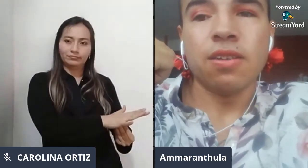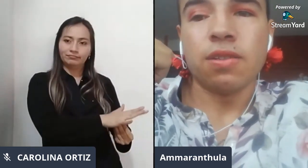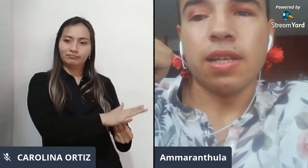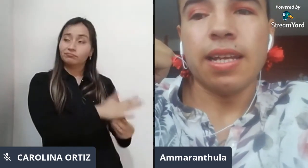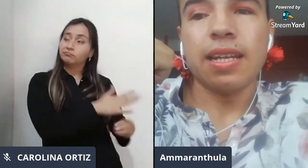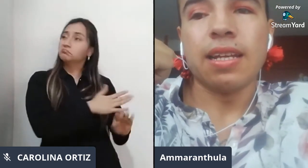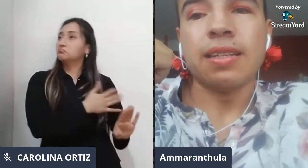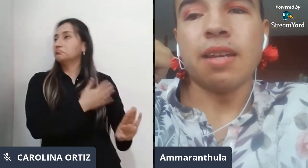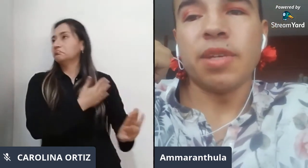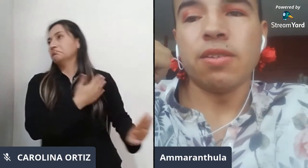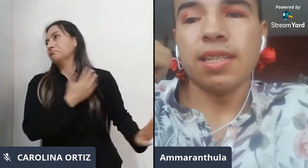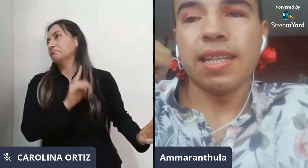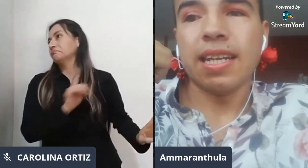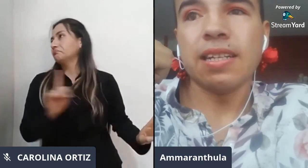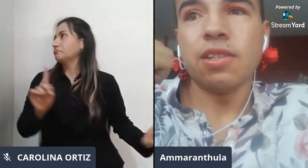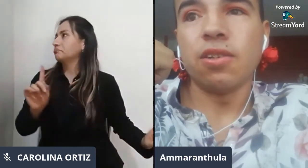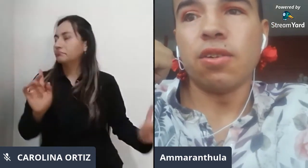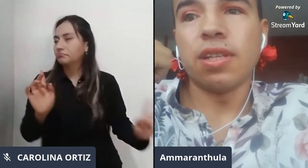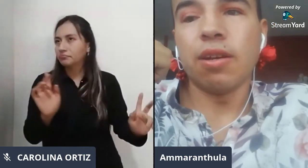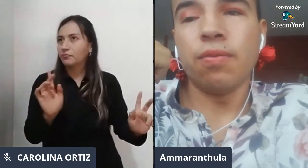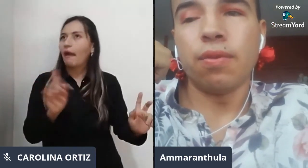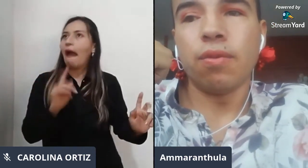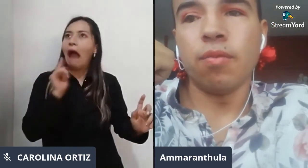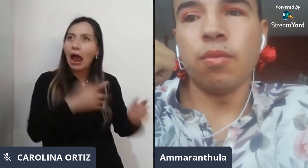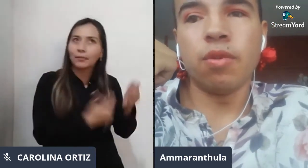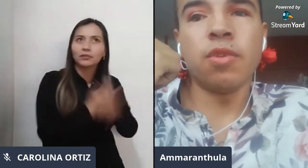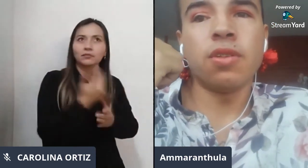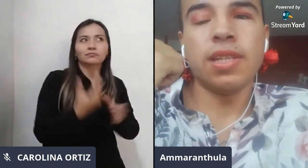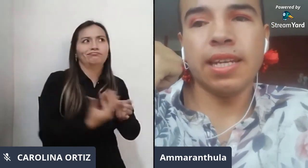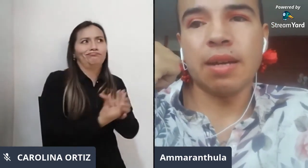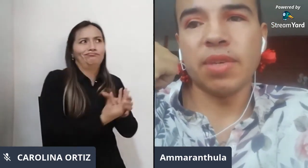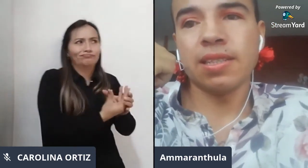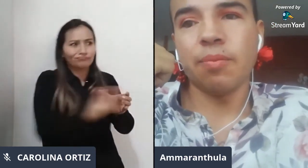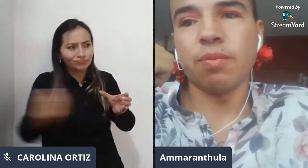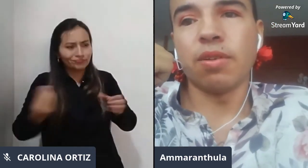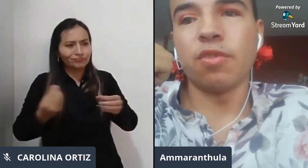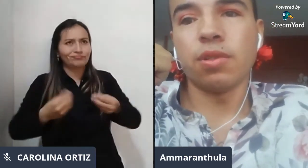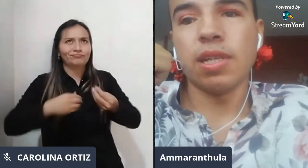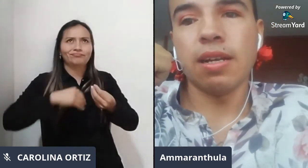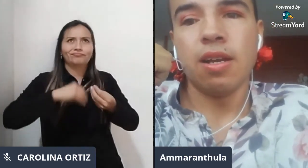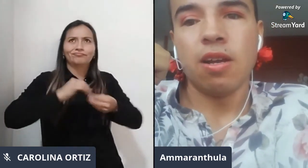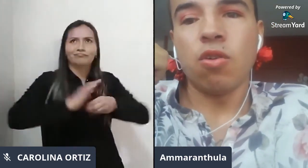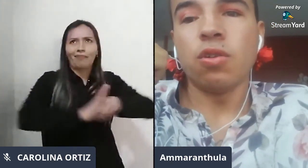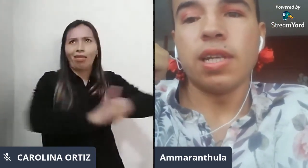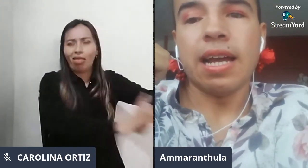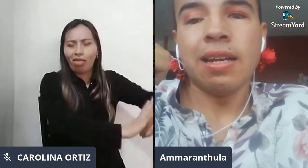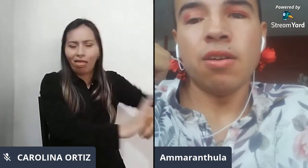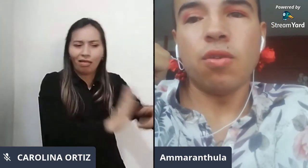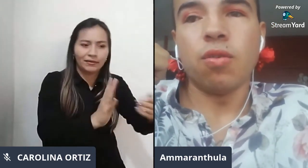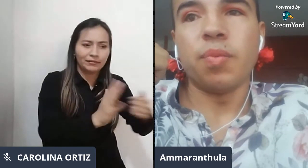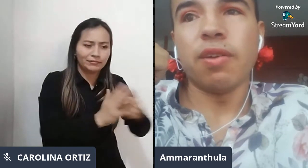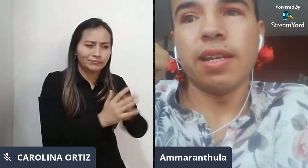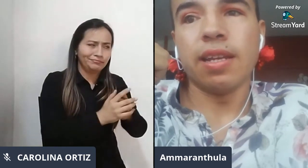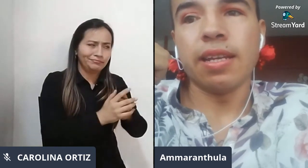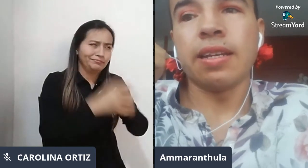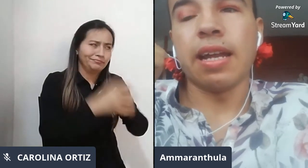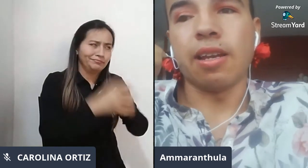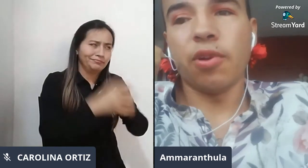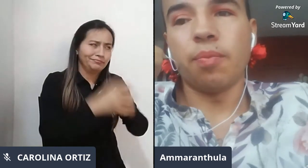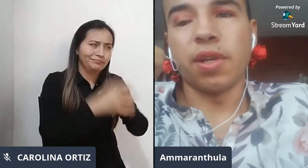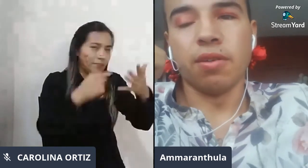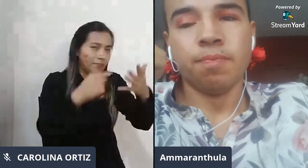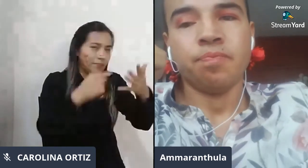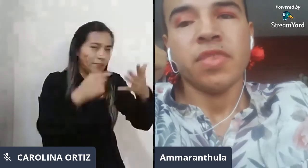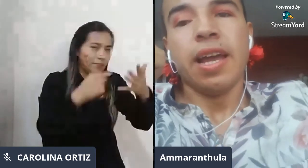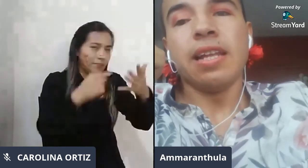ver los términos de segregación, de un montón de dinámicas que pues bueno, muchos ya conocerán o viven en